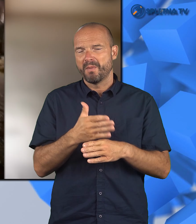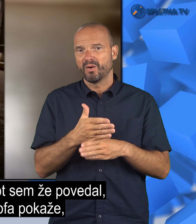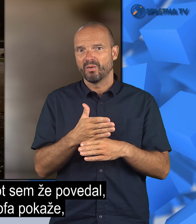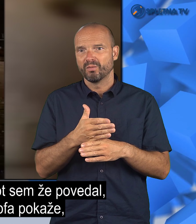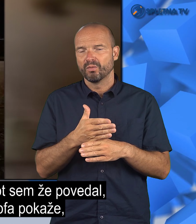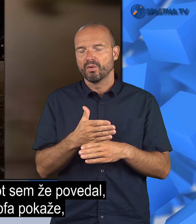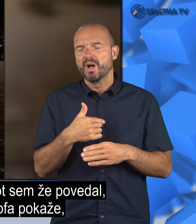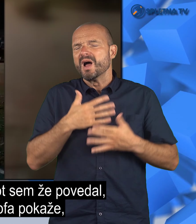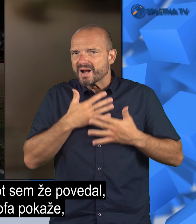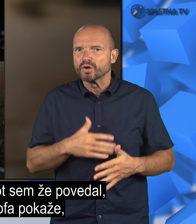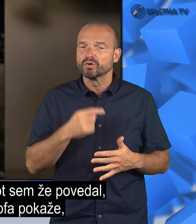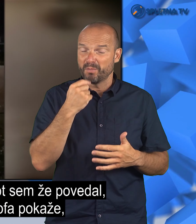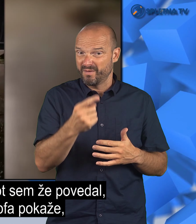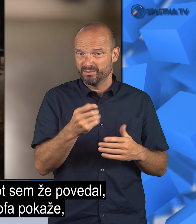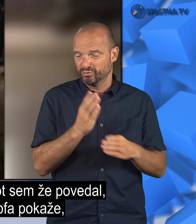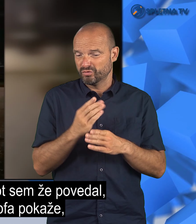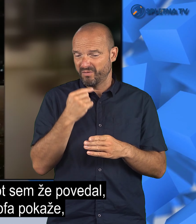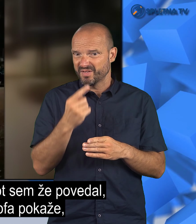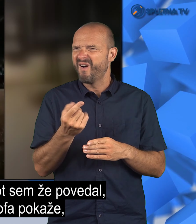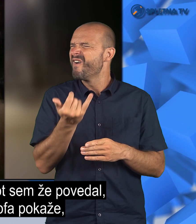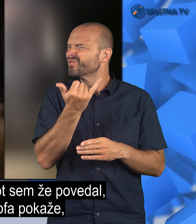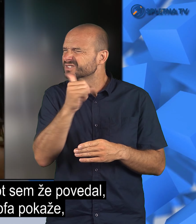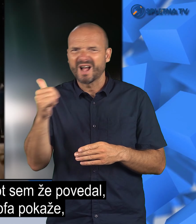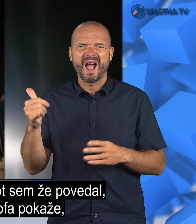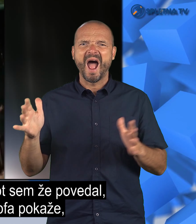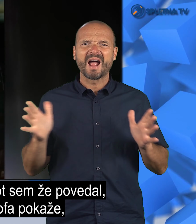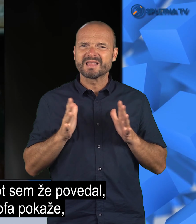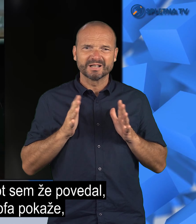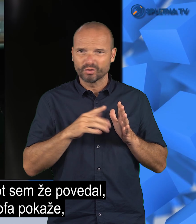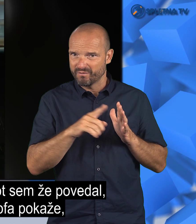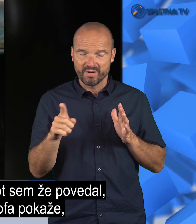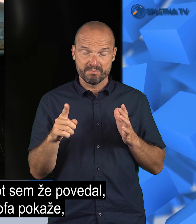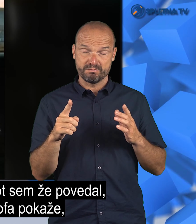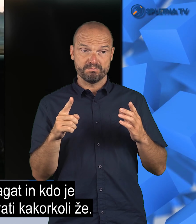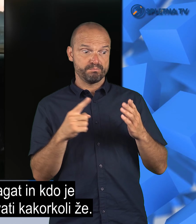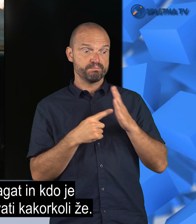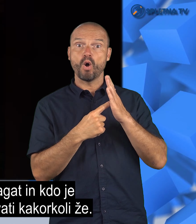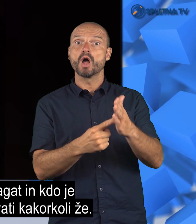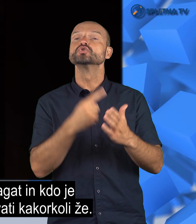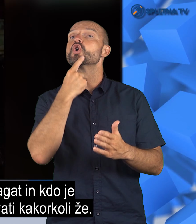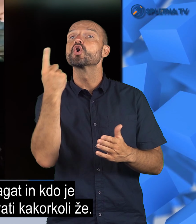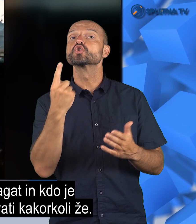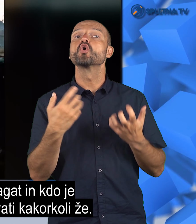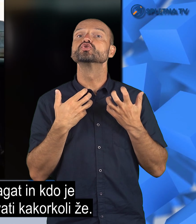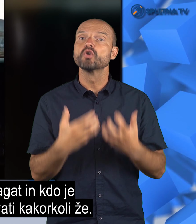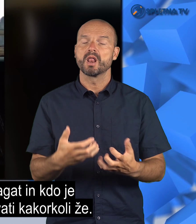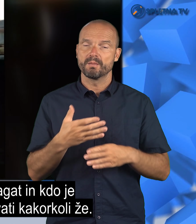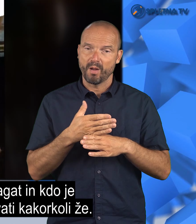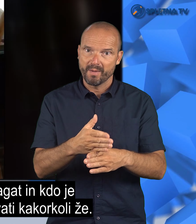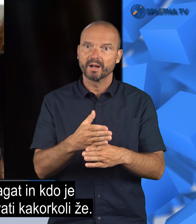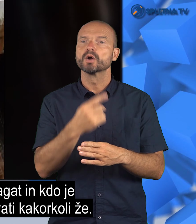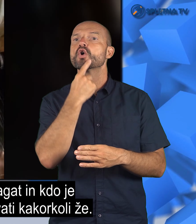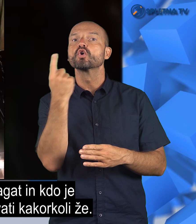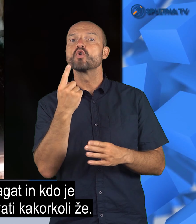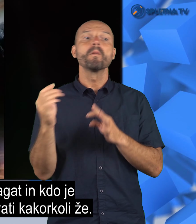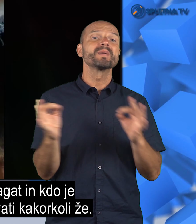bi povedal to, no, kot sem že omenil, vsaka katastrofa pokaže, kdo si želi pomagati, kdo